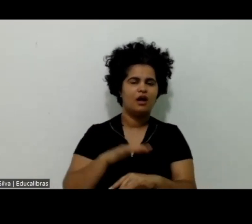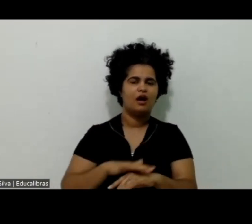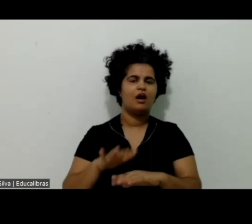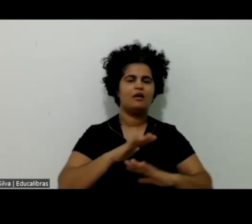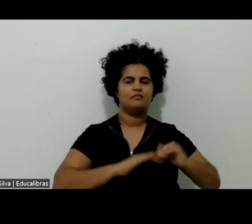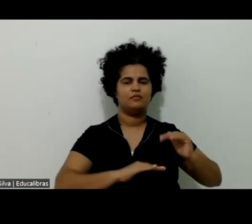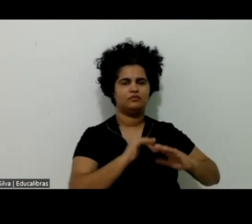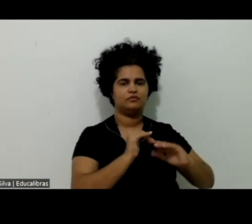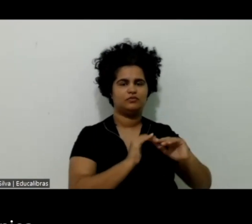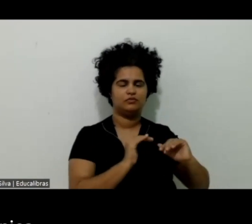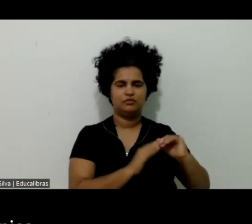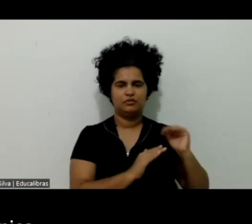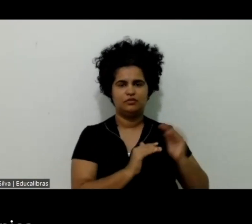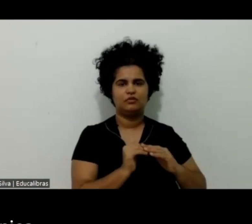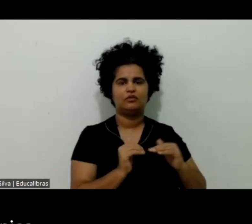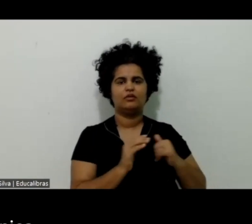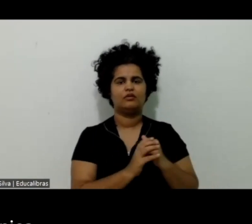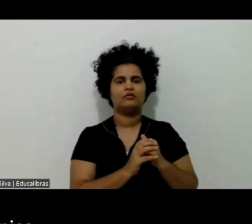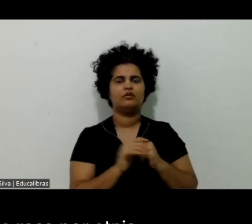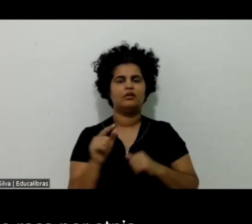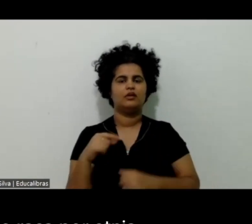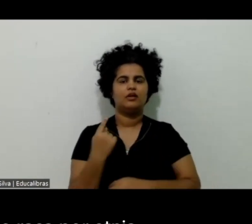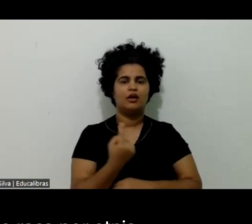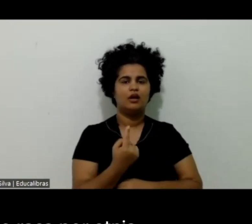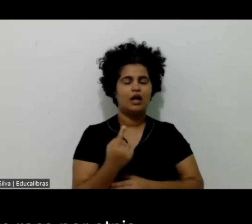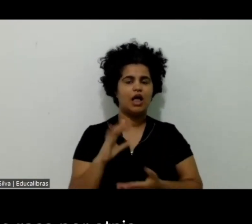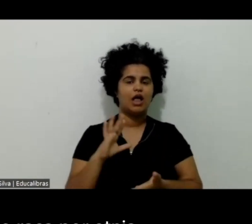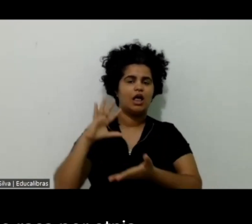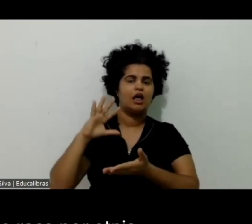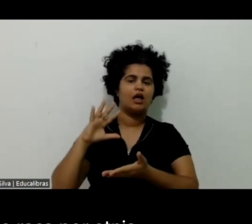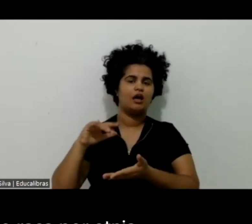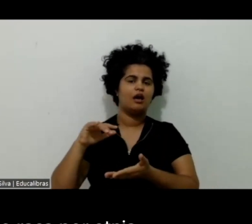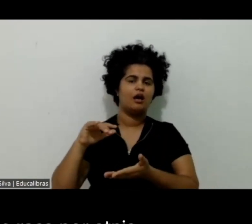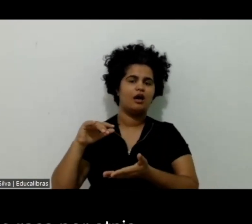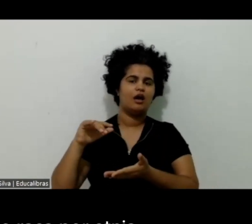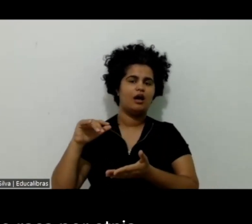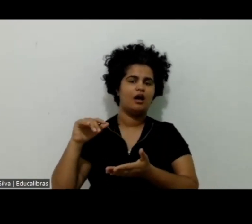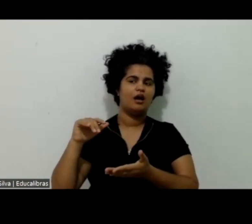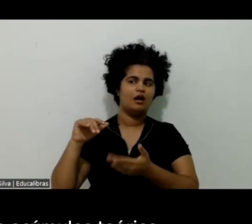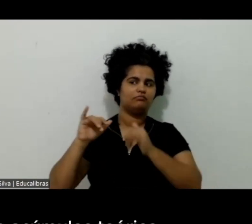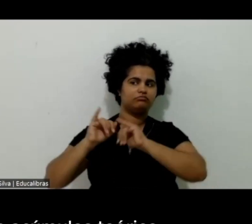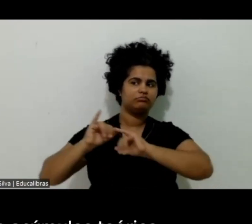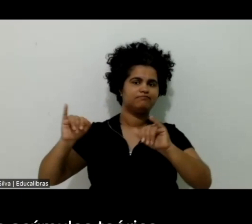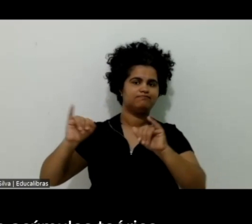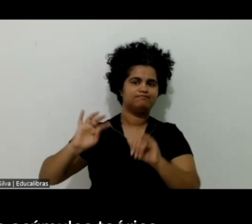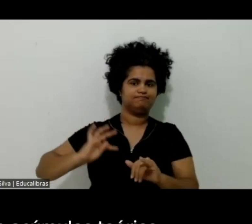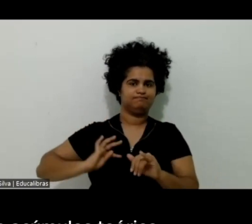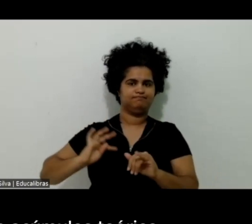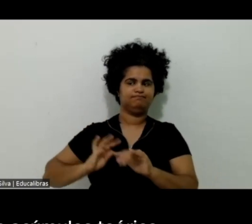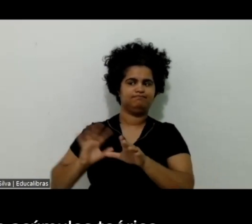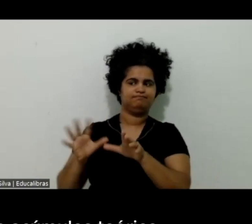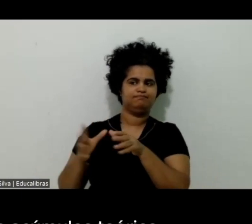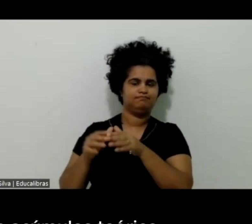né, a nota técnica, né, pelo CEFES do quesito raça, cor e etnia. Então,